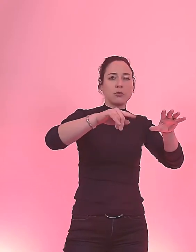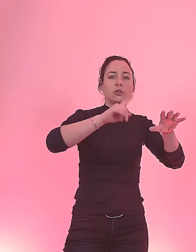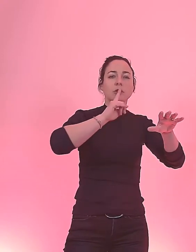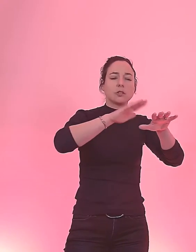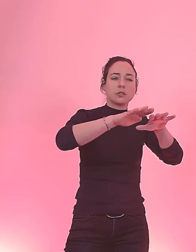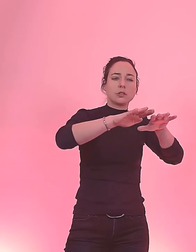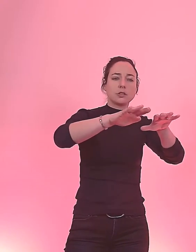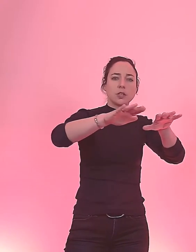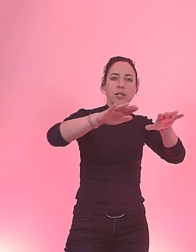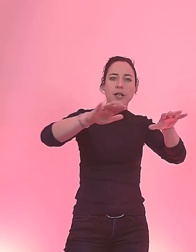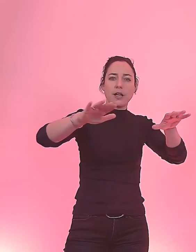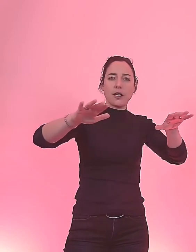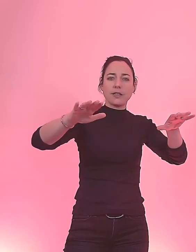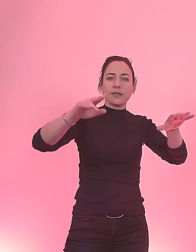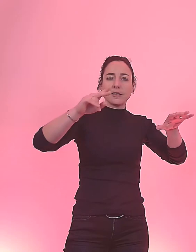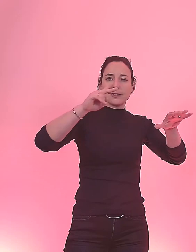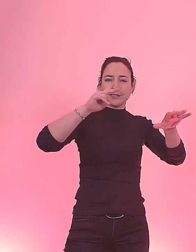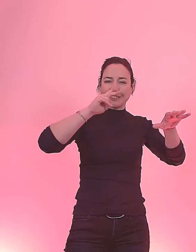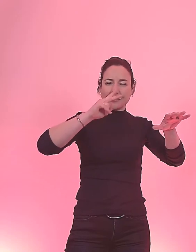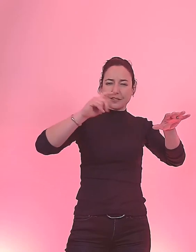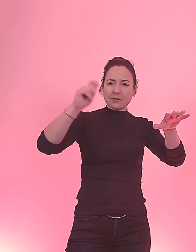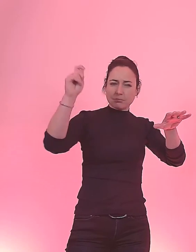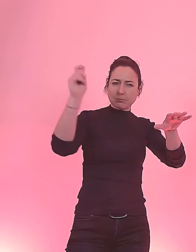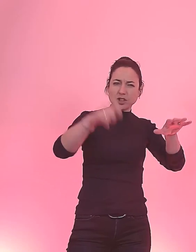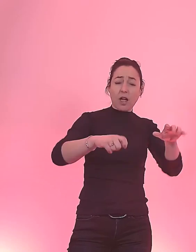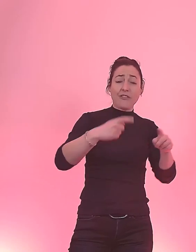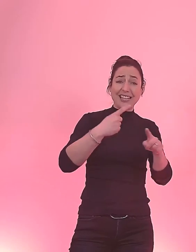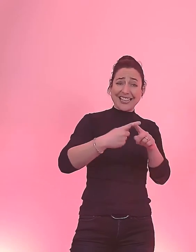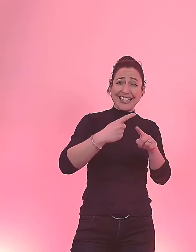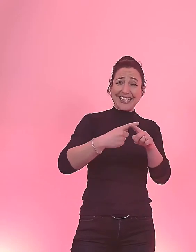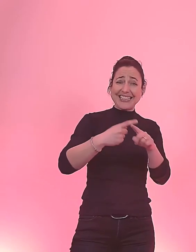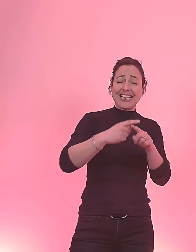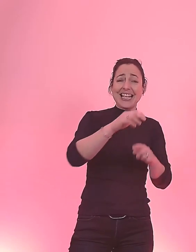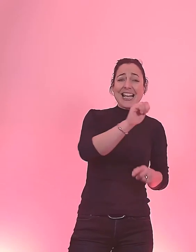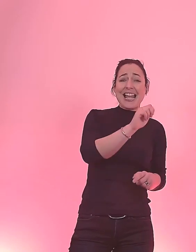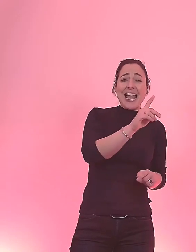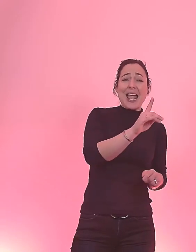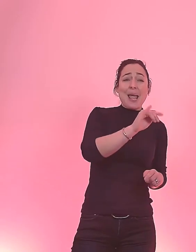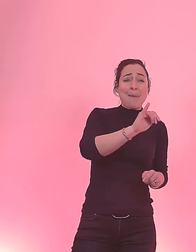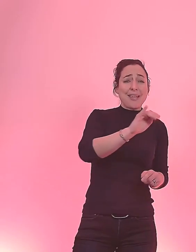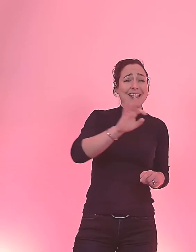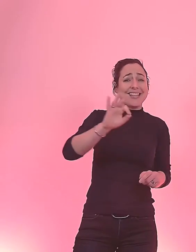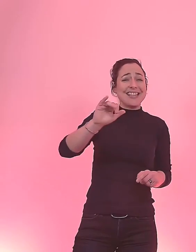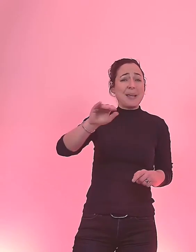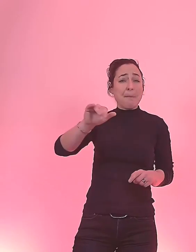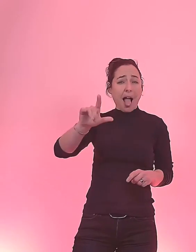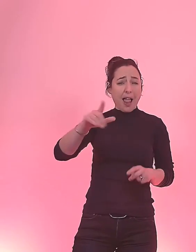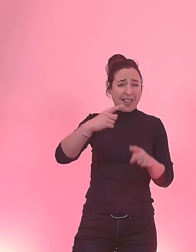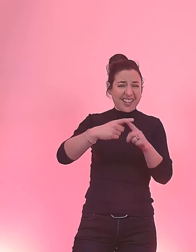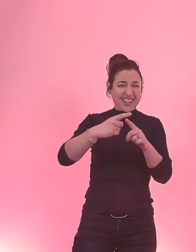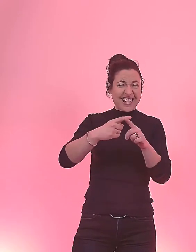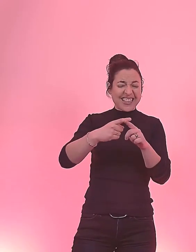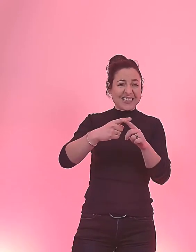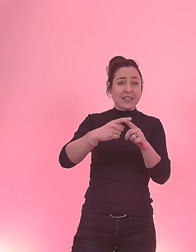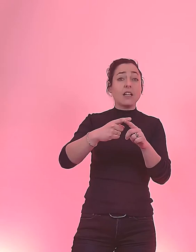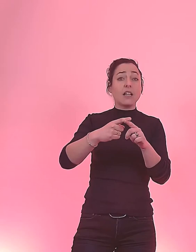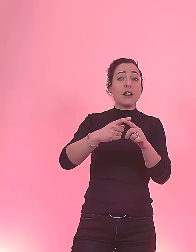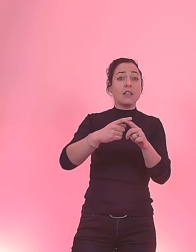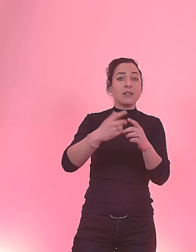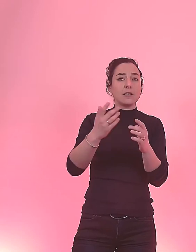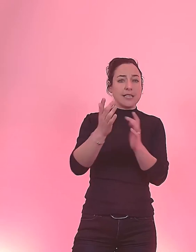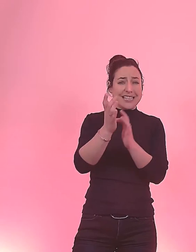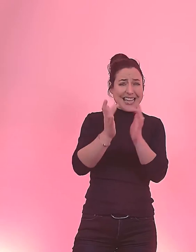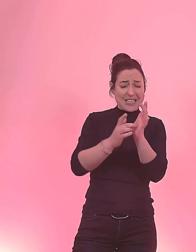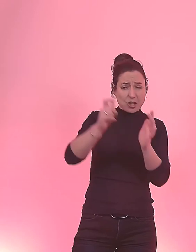als ze zien de geheime staf in het woord bestraffen' in het grieks sta daar epi tienmaal en dat is het bestraffen wat jezus